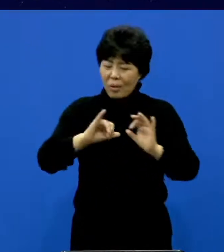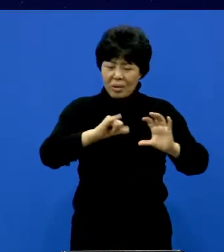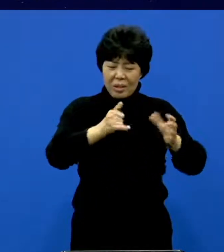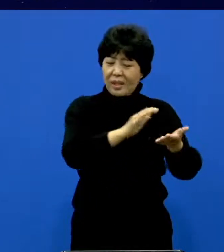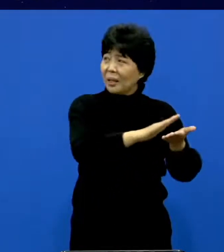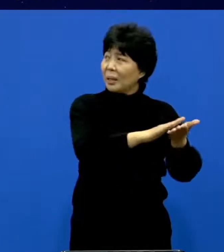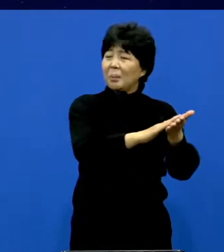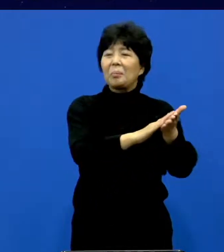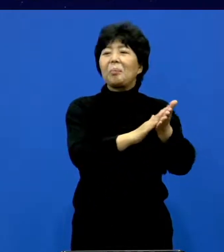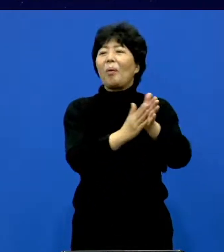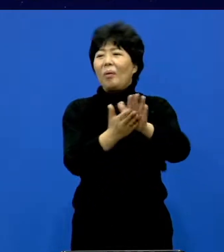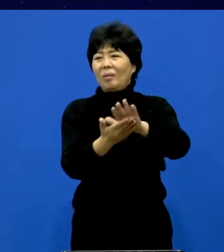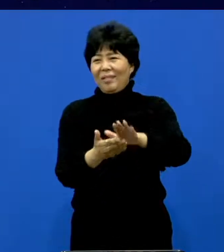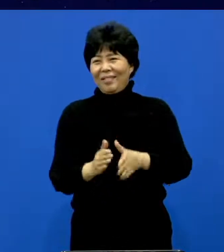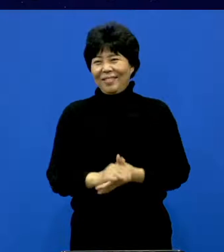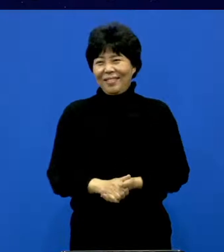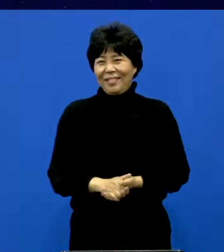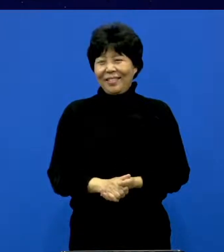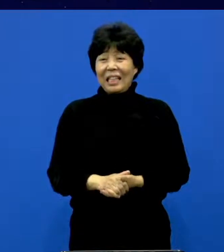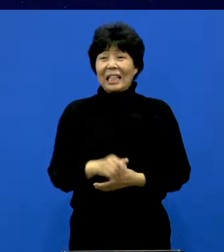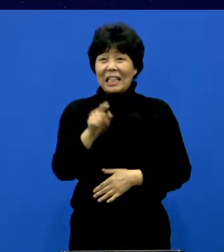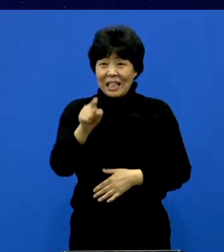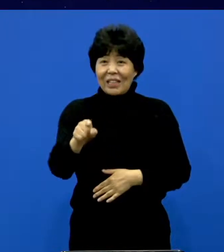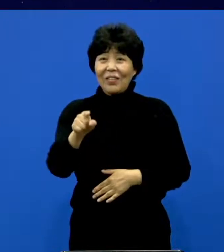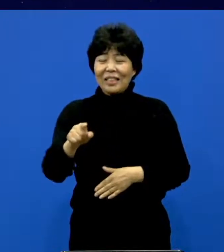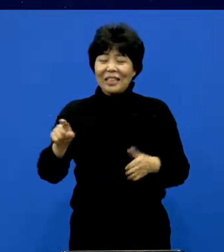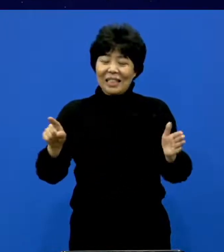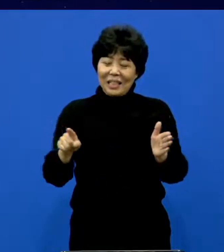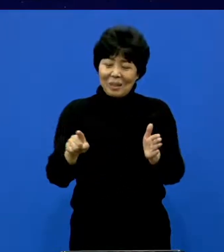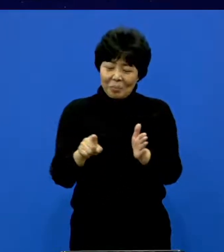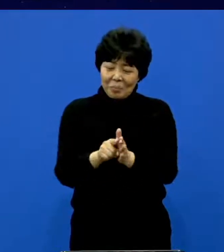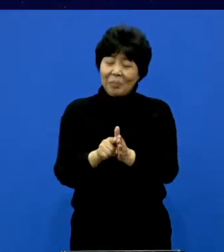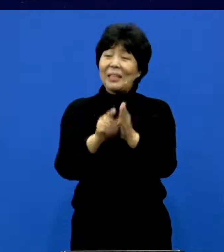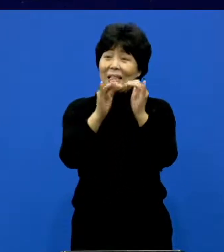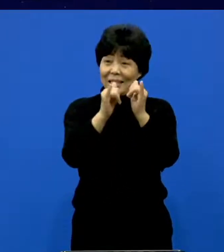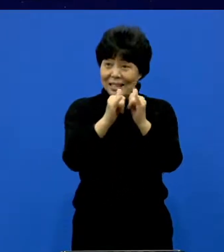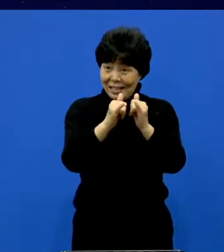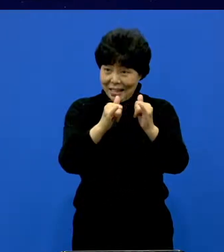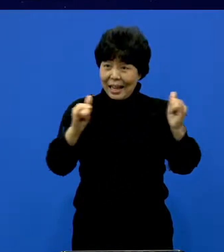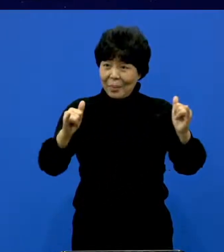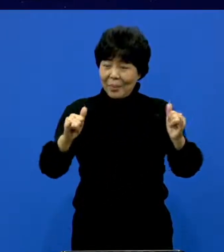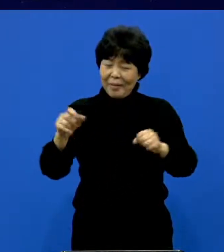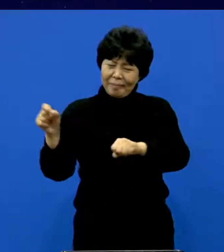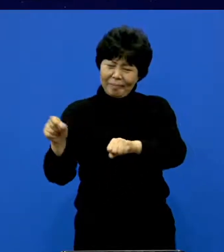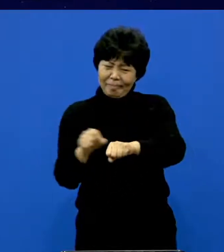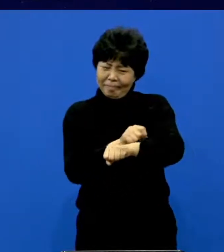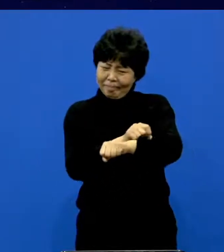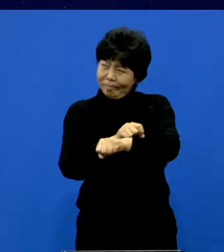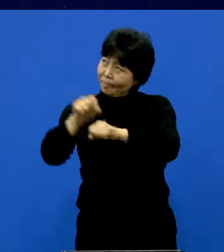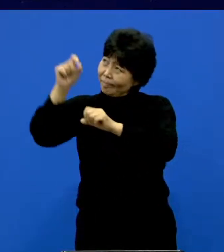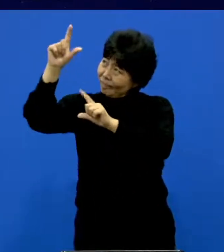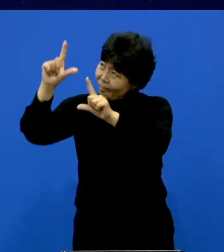여러분, 이것이 바로 트레이드 마크예요. 신자의 트레이드 마크예요. 여러분, 트레이드 마크라는 것은 선명해야 돼요.